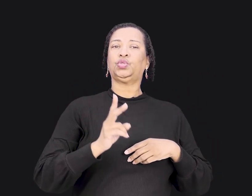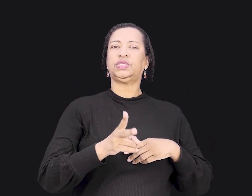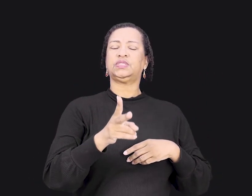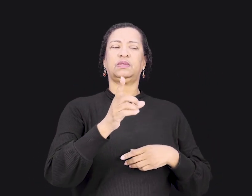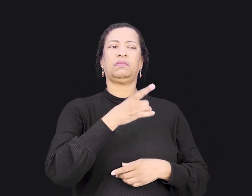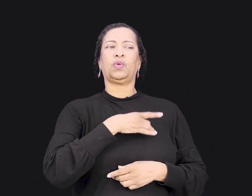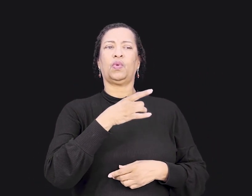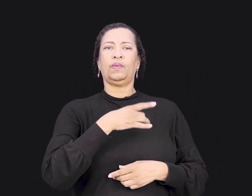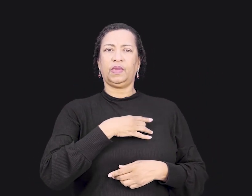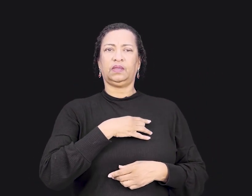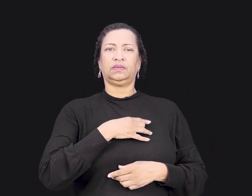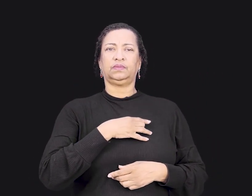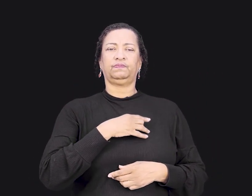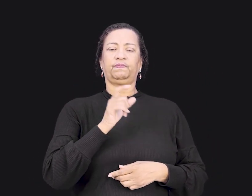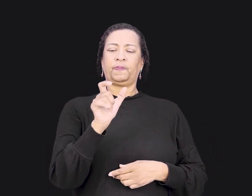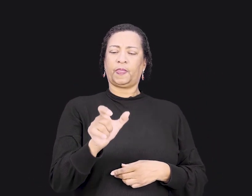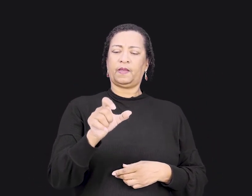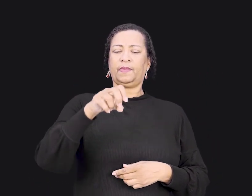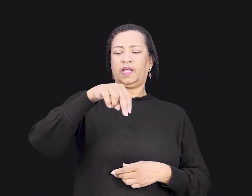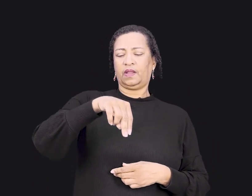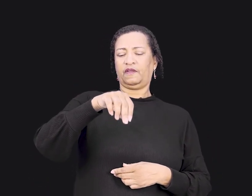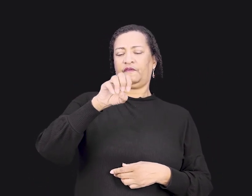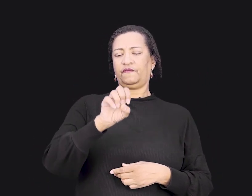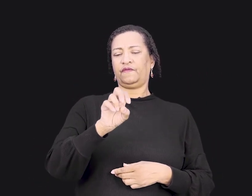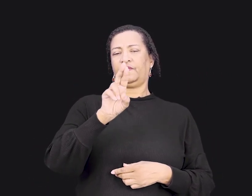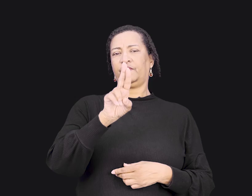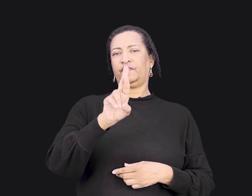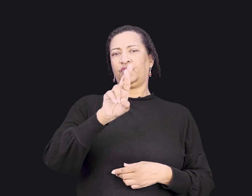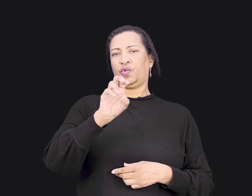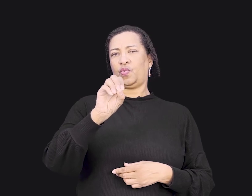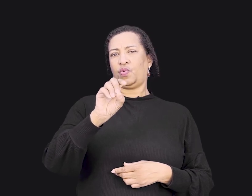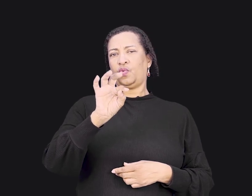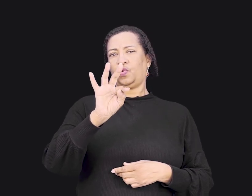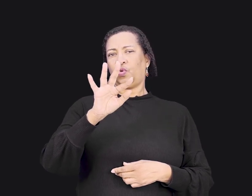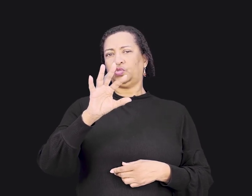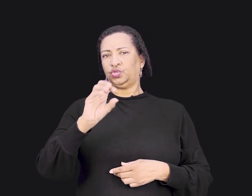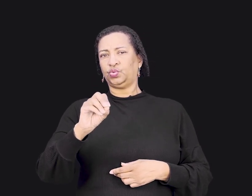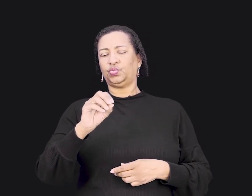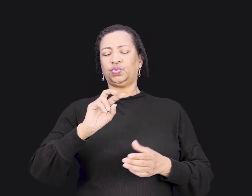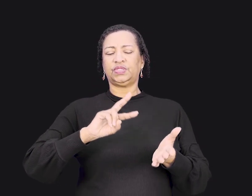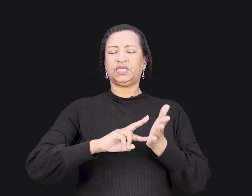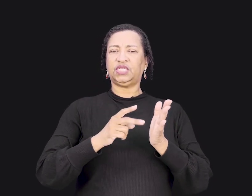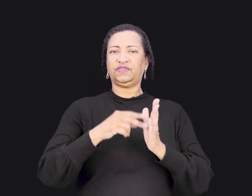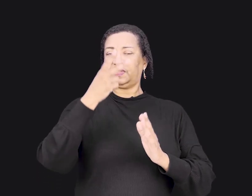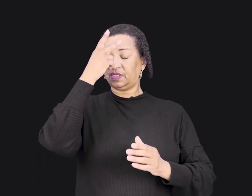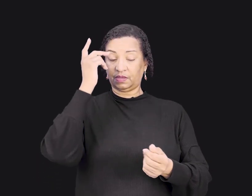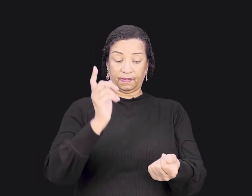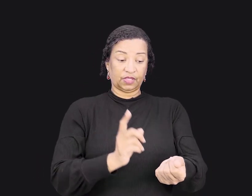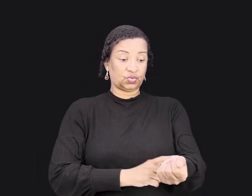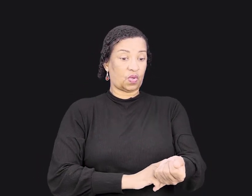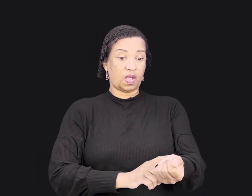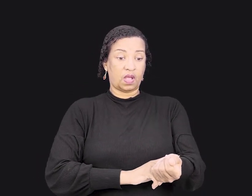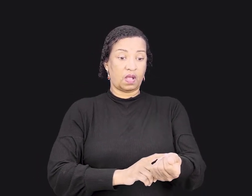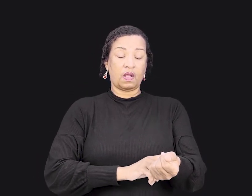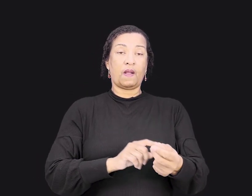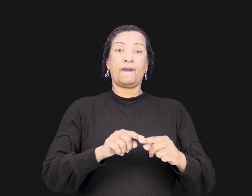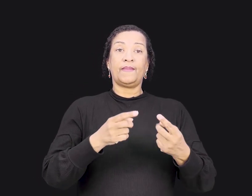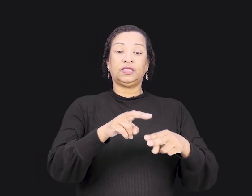A palavra neurótico significa estado nervoso sem razão aparente. Preste atenção na fórmula contra o medo que